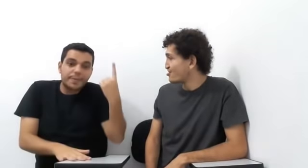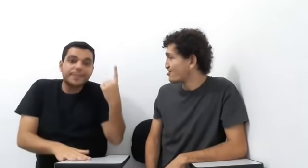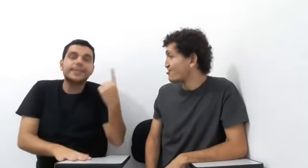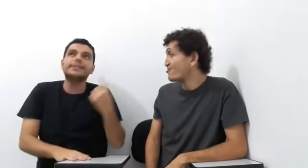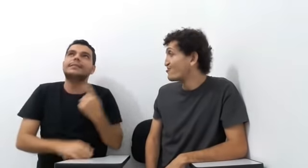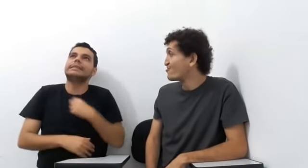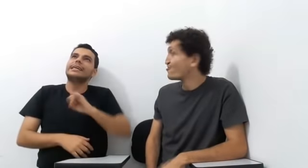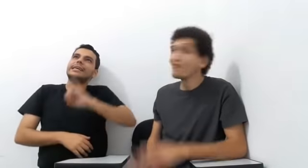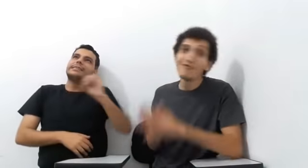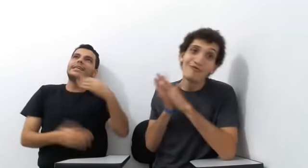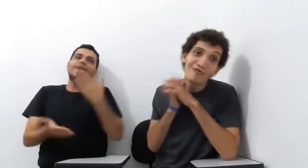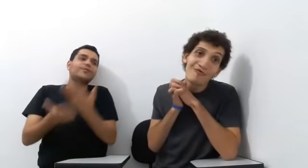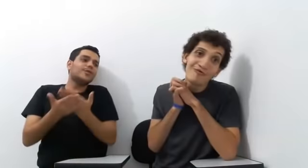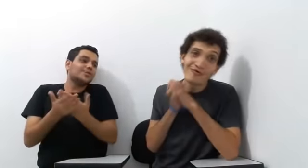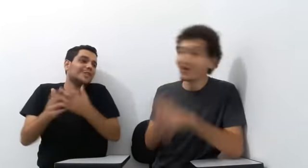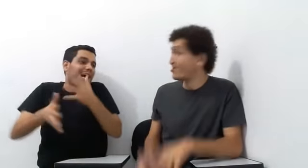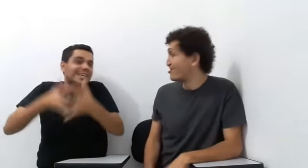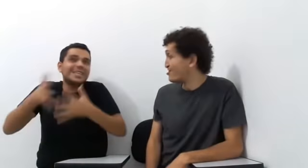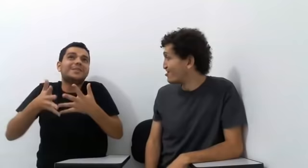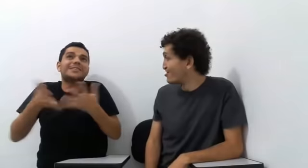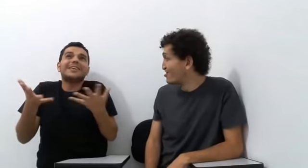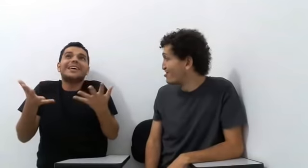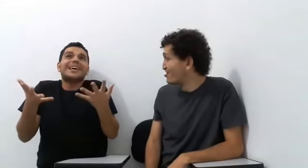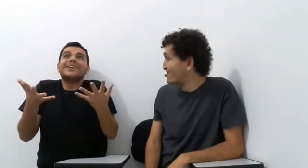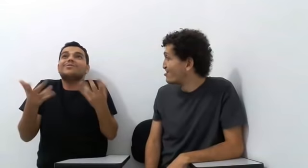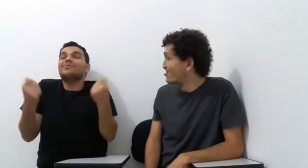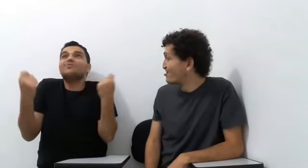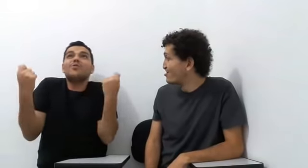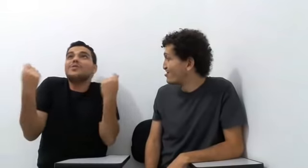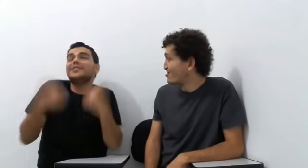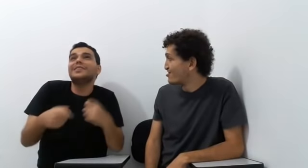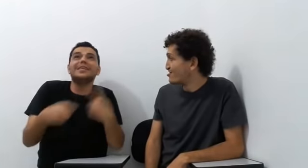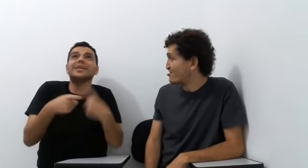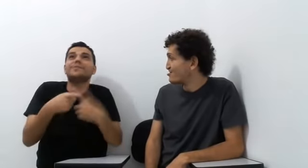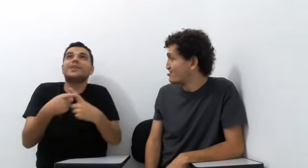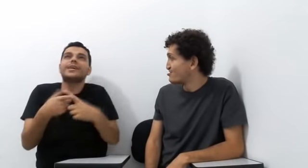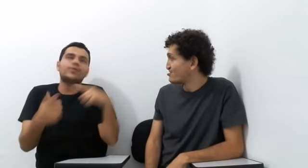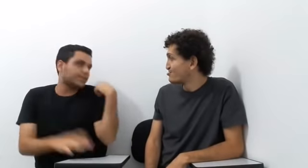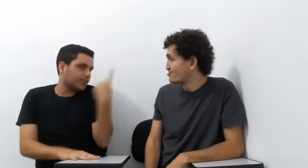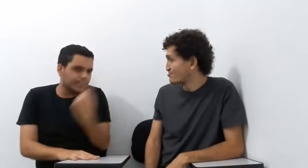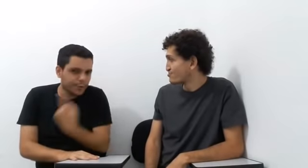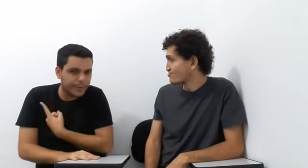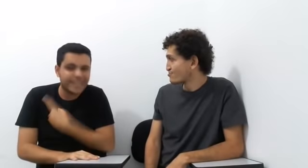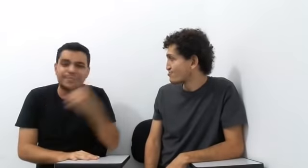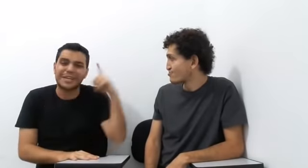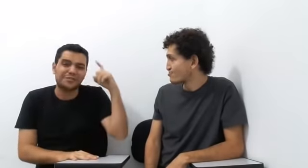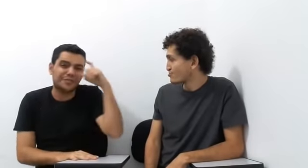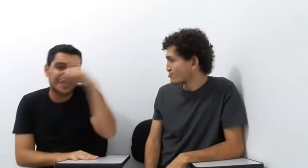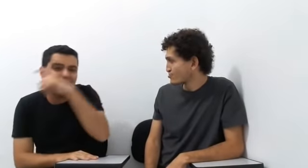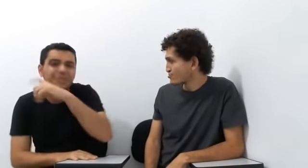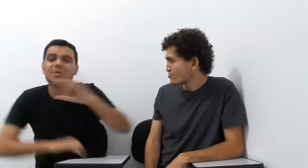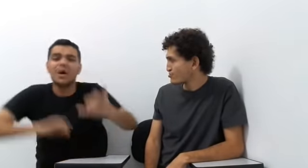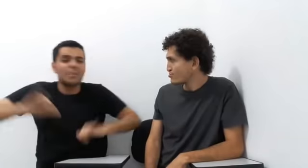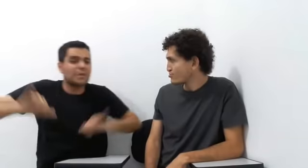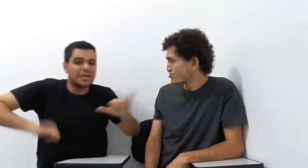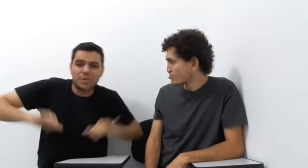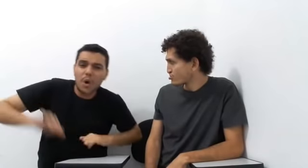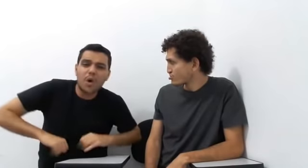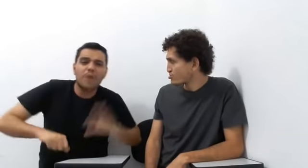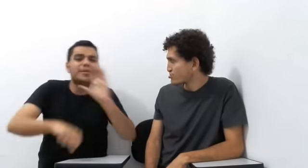pensei assim, se eu for estudar Libras, eu não vou conseguir, porque depois todo mundo pensa, porque é difícil, porque sofre,